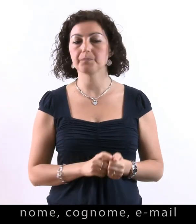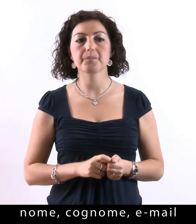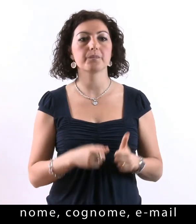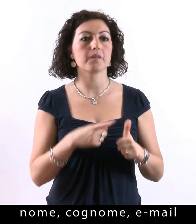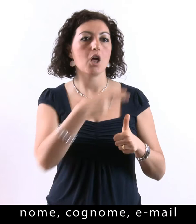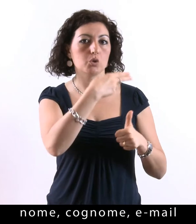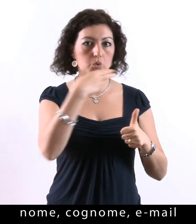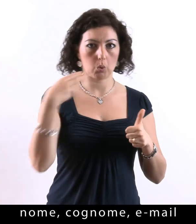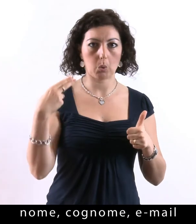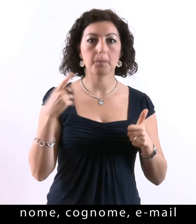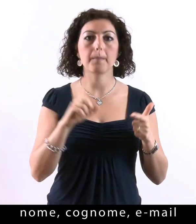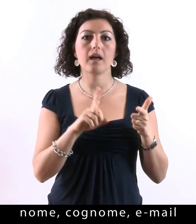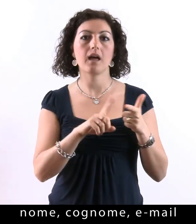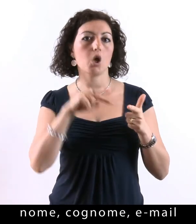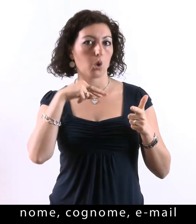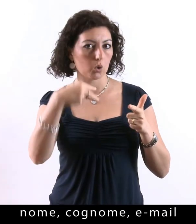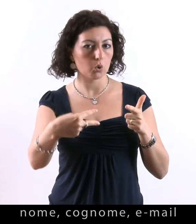Nome, cognome, e-mail.